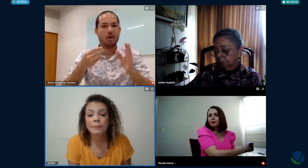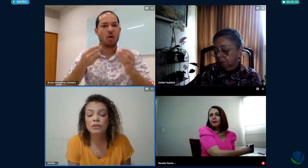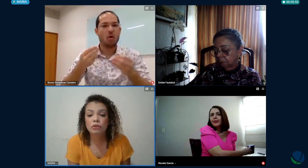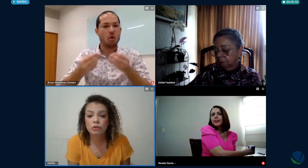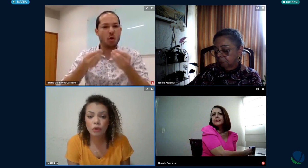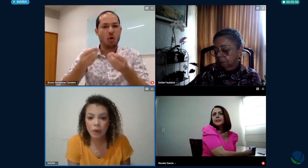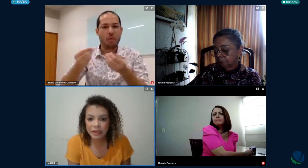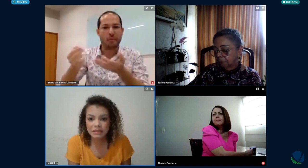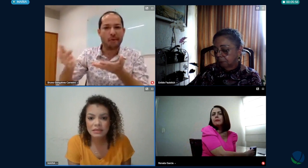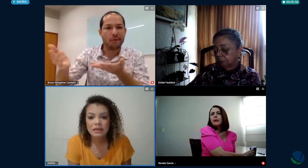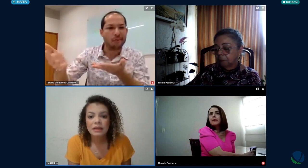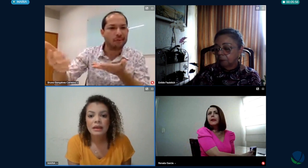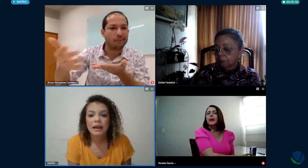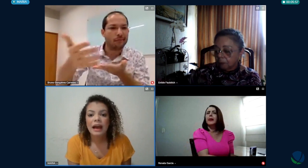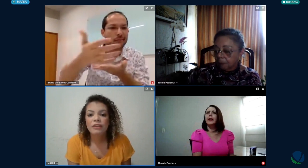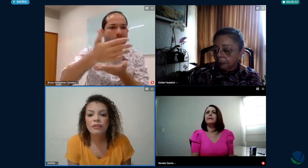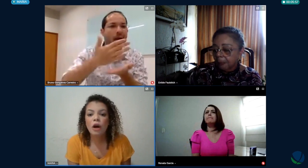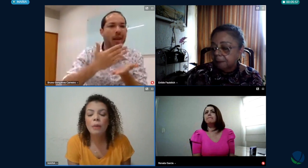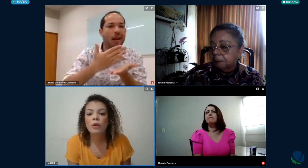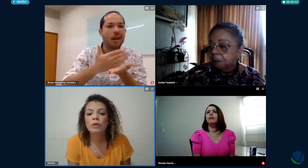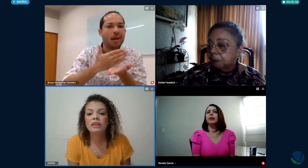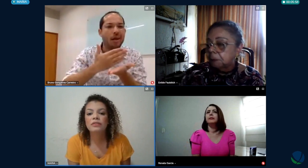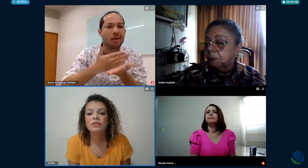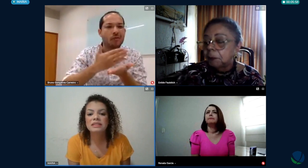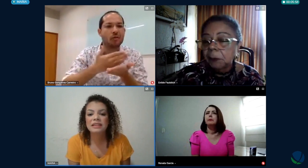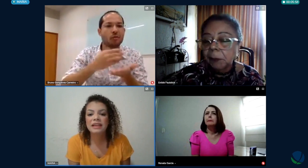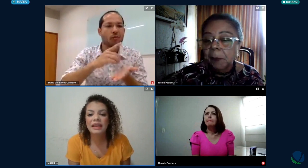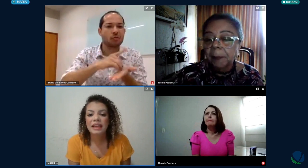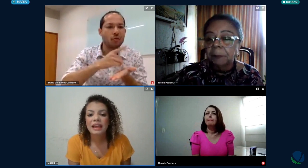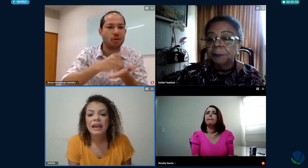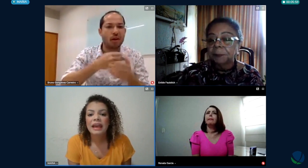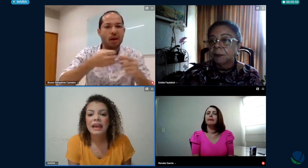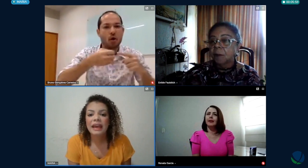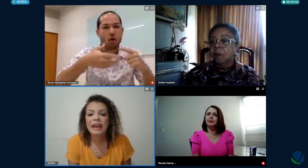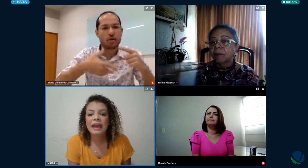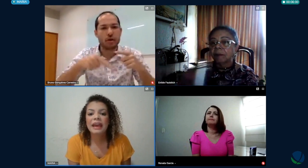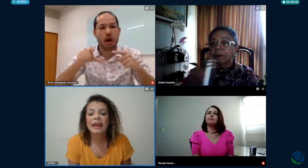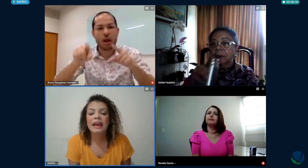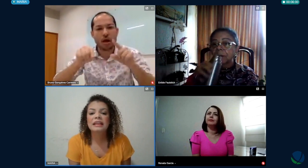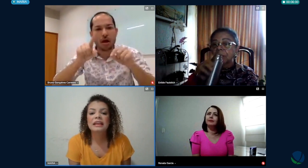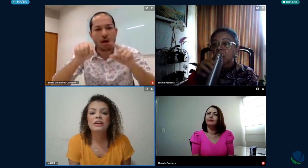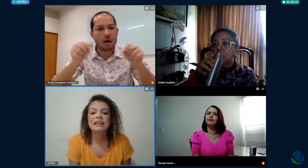No capítulo 2, a forma com que você